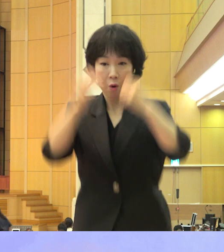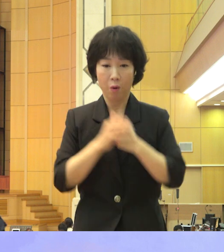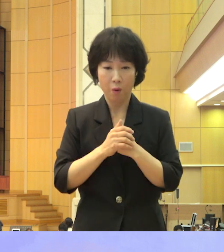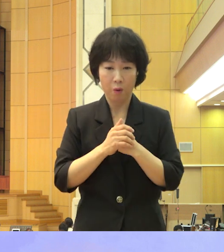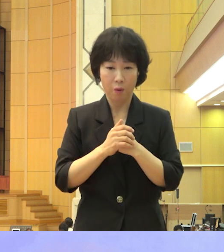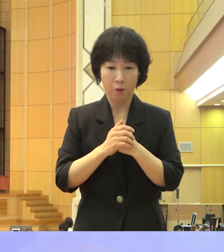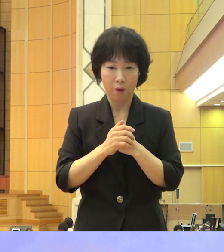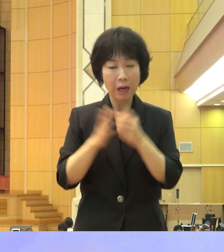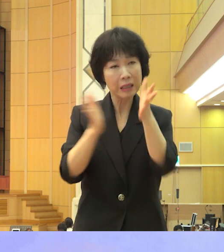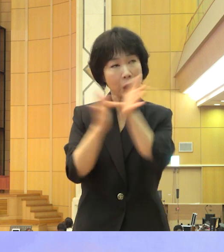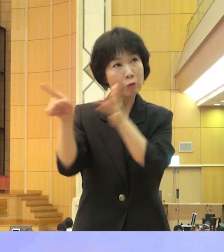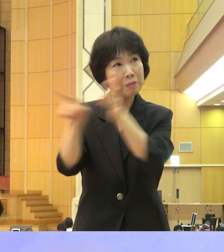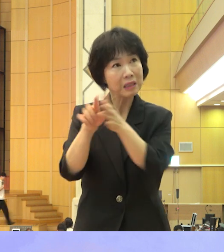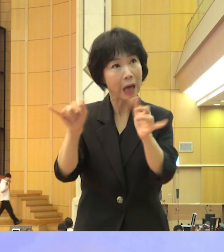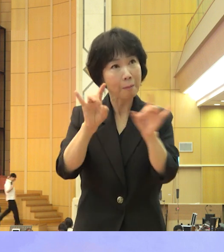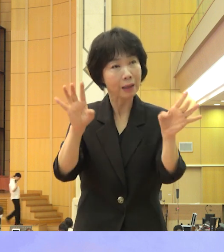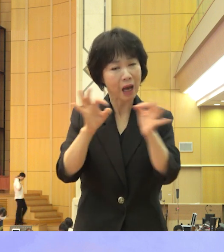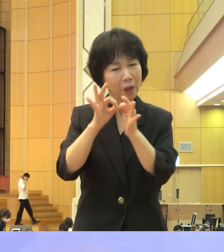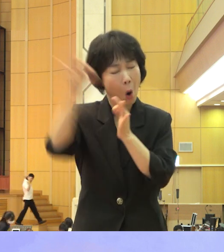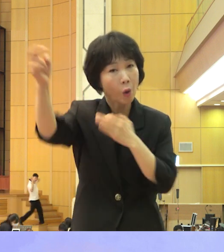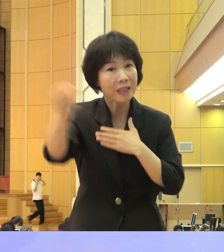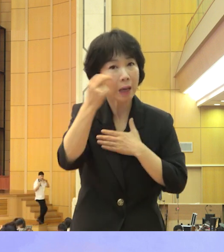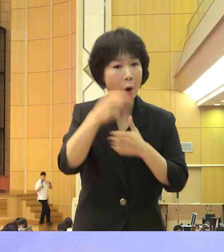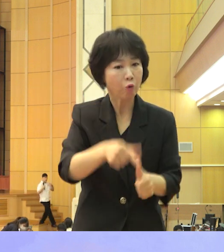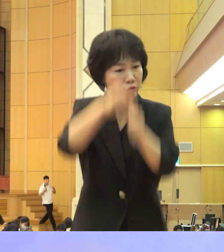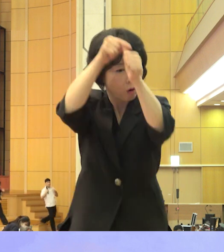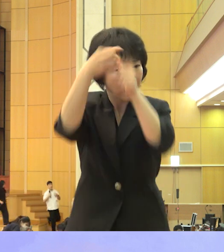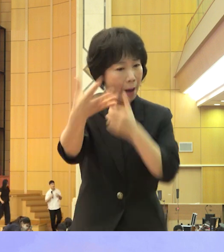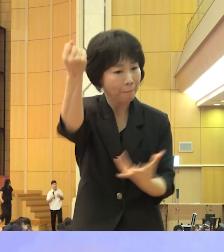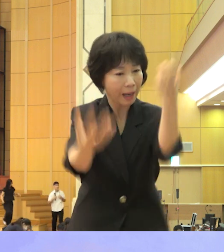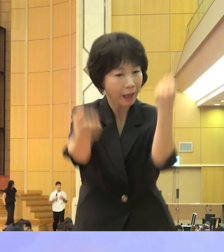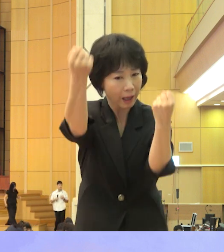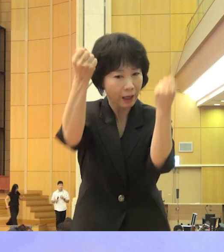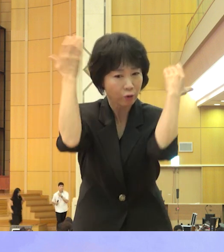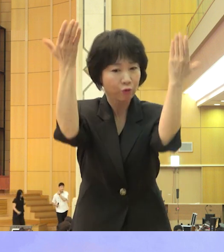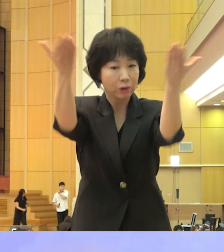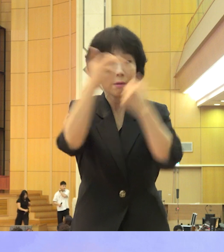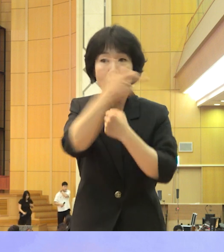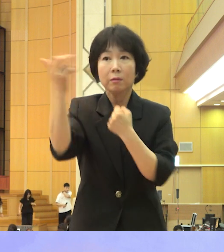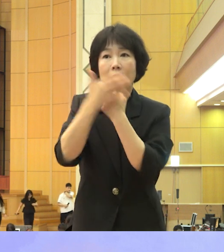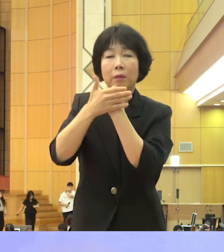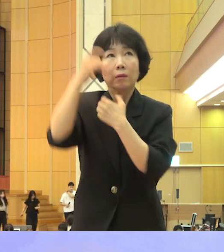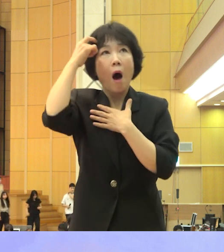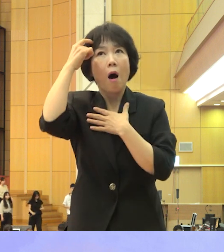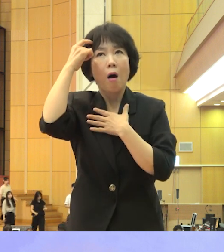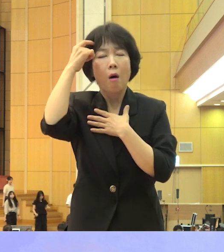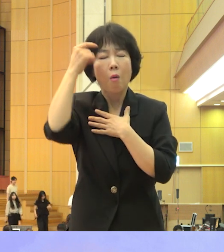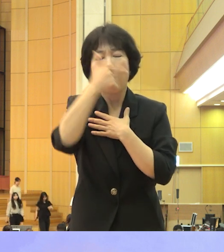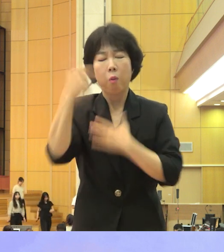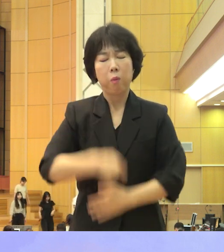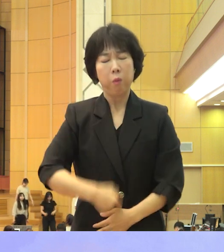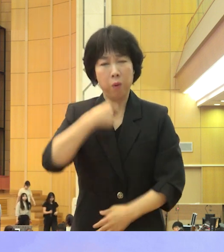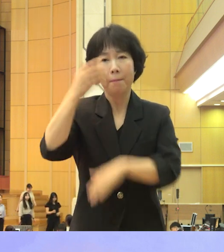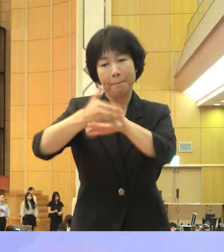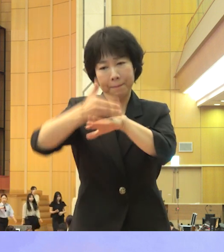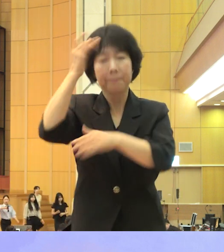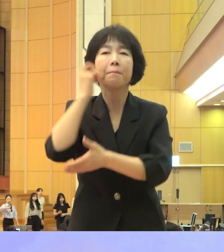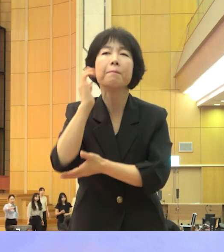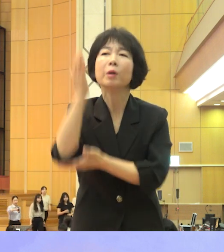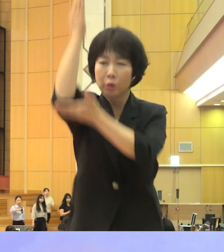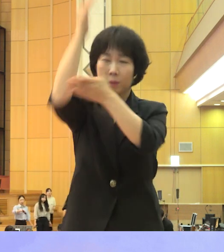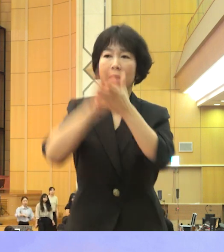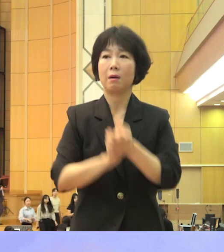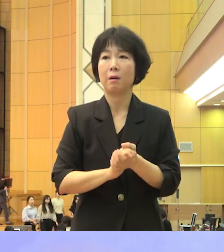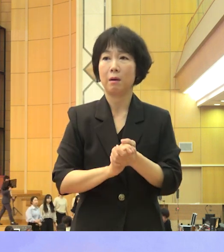보내주시고 믿는 자들마다 영원한 생명과 구원에 이르게 하신 그 크신 은혜와 사랑을 진심으로 감사를